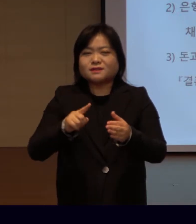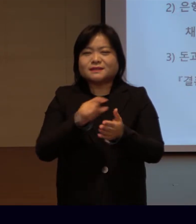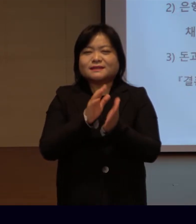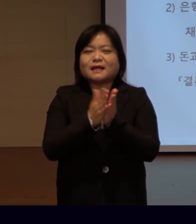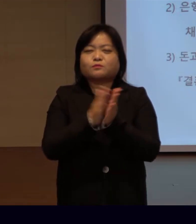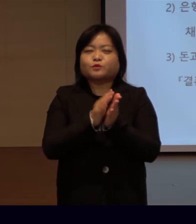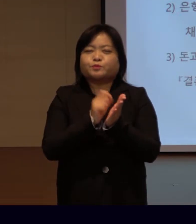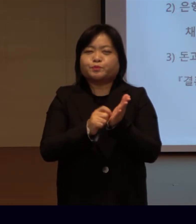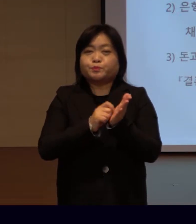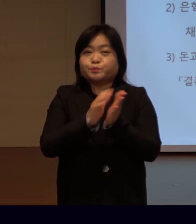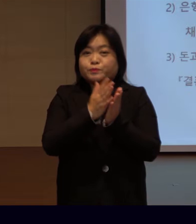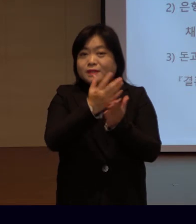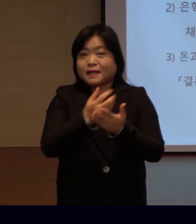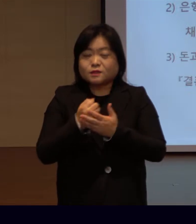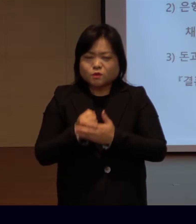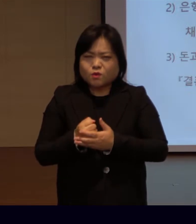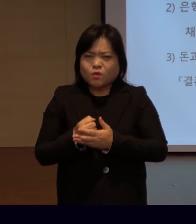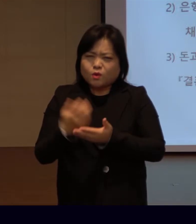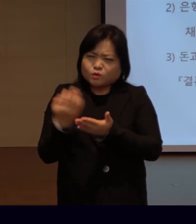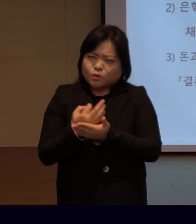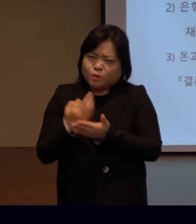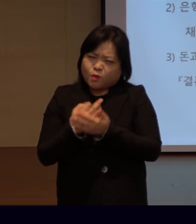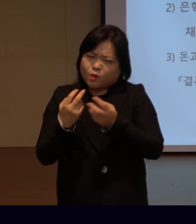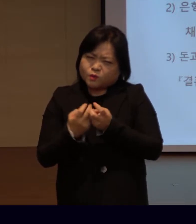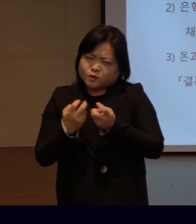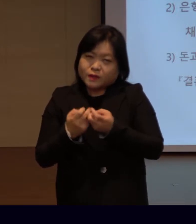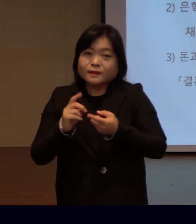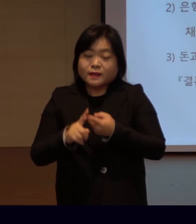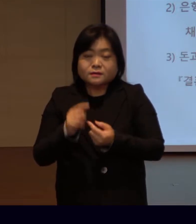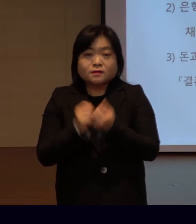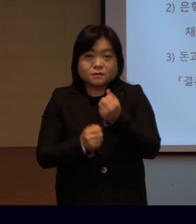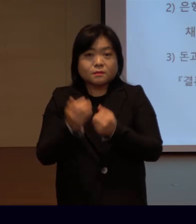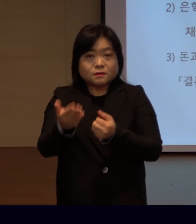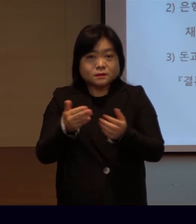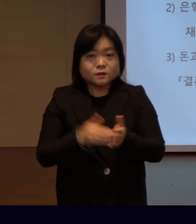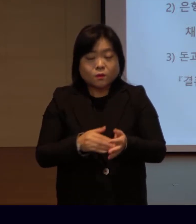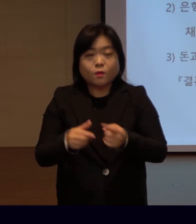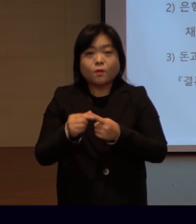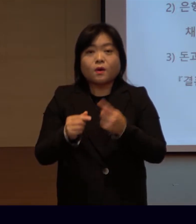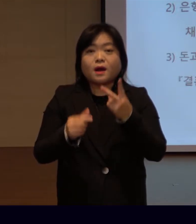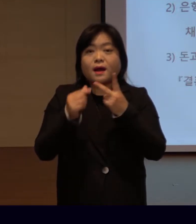작품을 가지고 구체적으로 어떻게 돈을 벌었나 하는 얘기를 하고자 하고요. 또 하나는